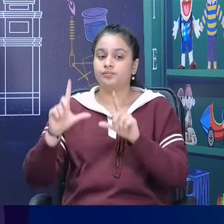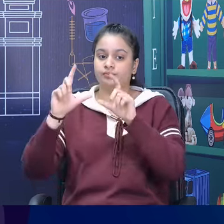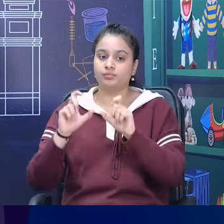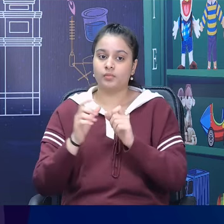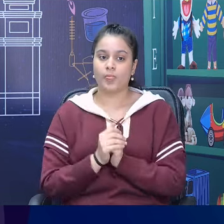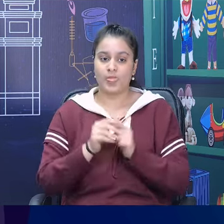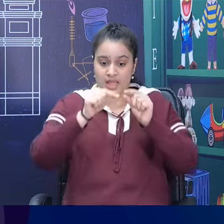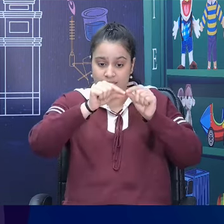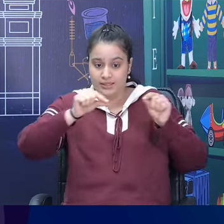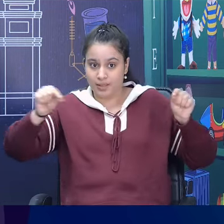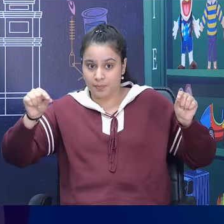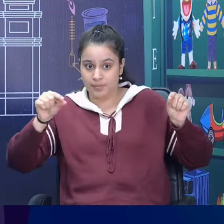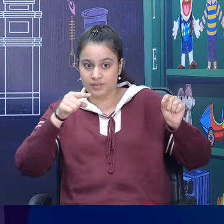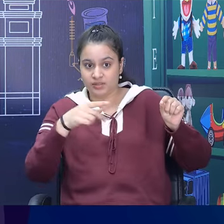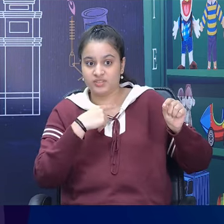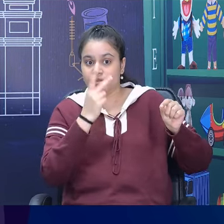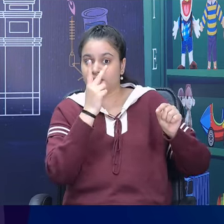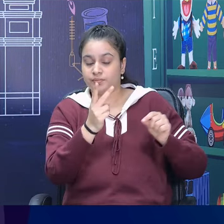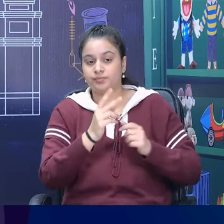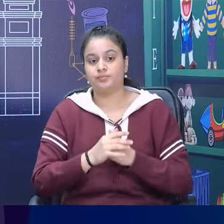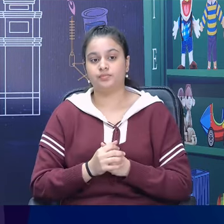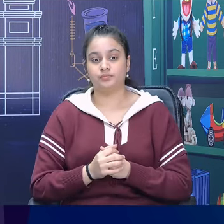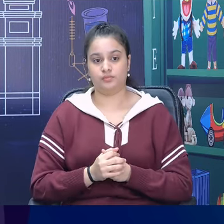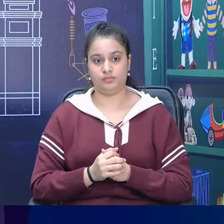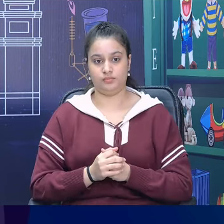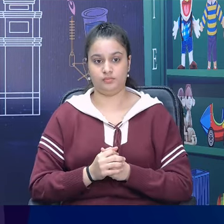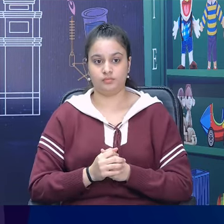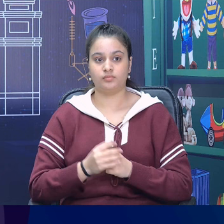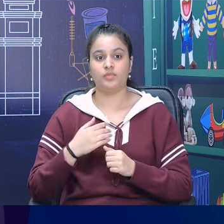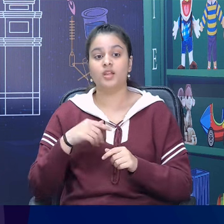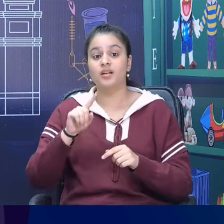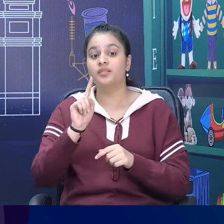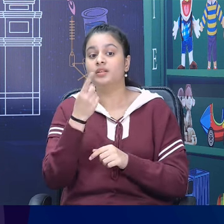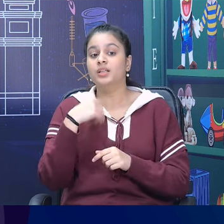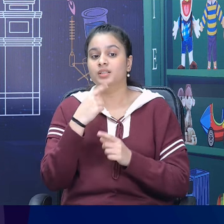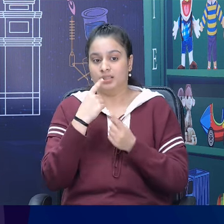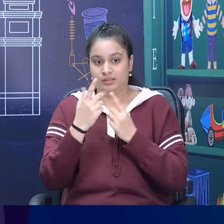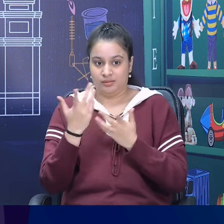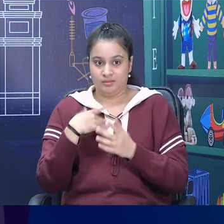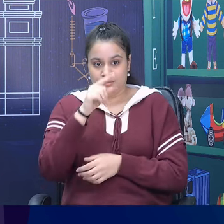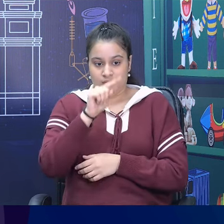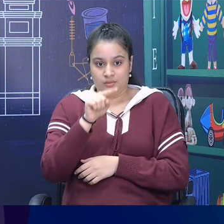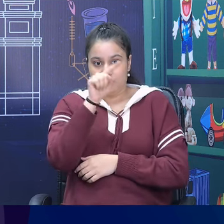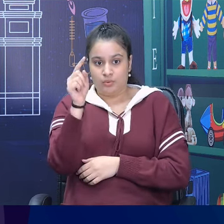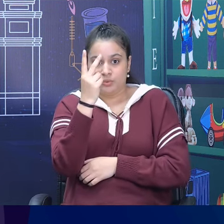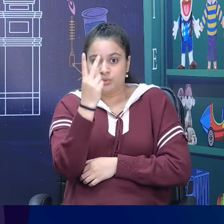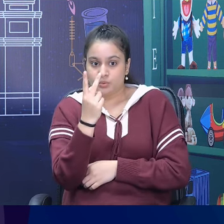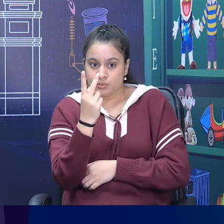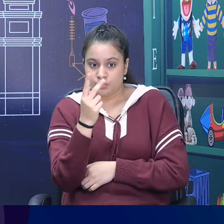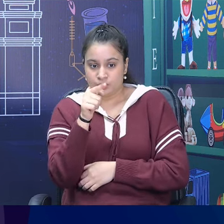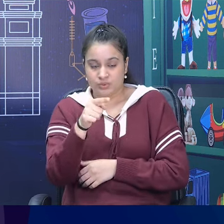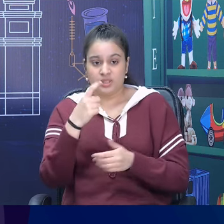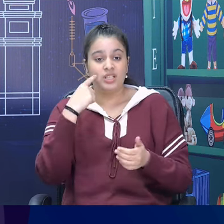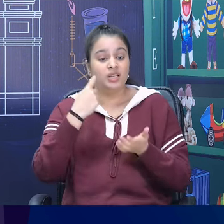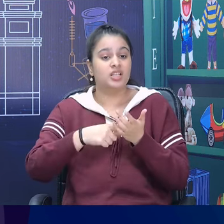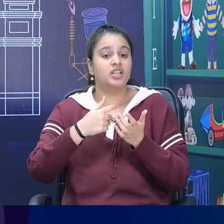कैसे नंबर लाइन पर हम √2 को रिप्रेजेंट करेंगे सबसे पहले हम जब बात करते हैं कि जो √2 है एक इरेशनल नंबर है लेकिन ये